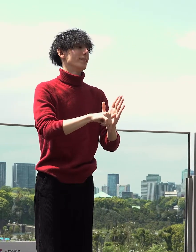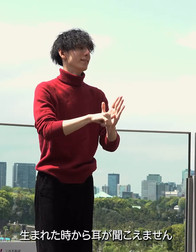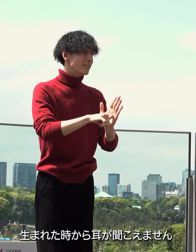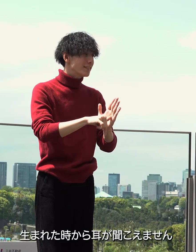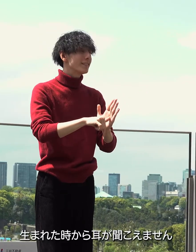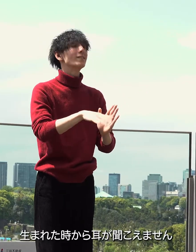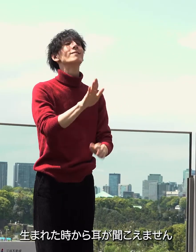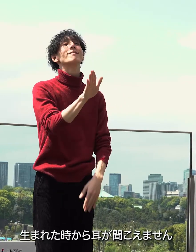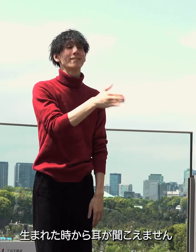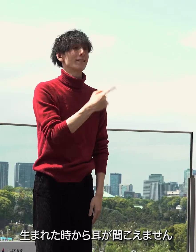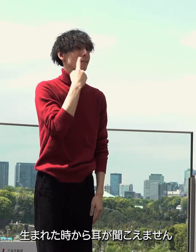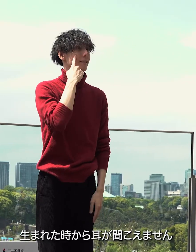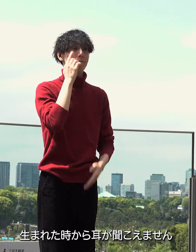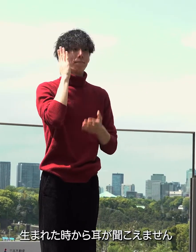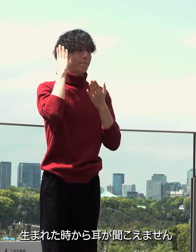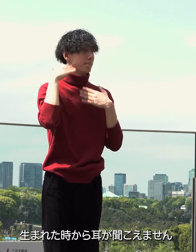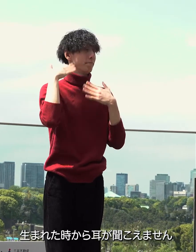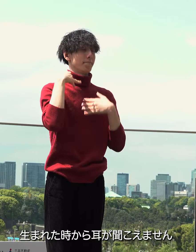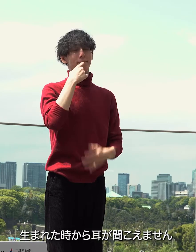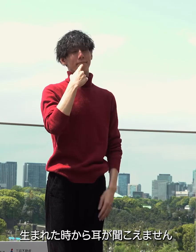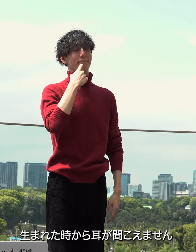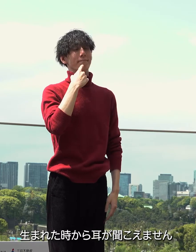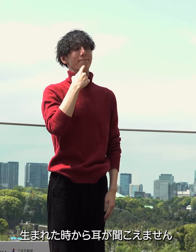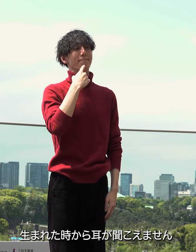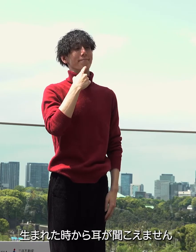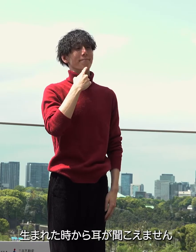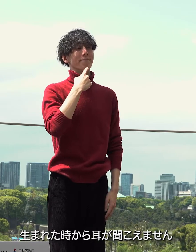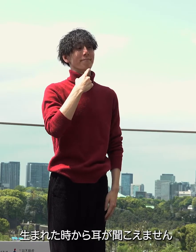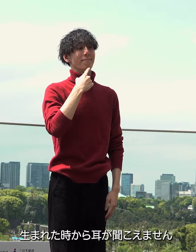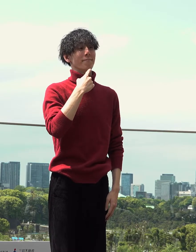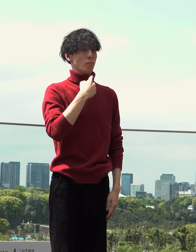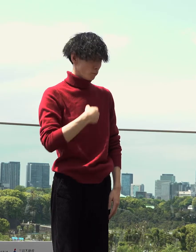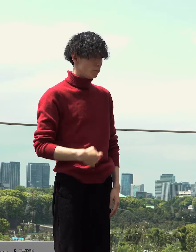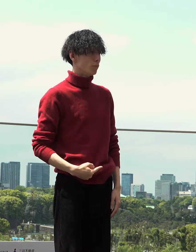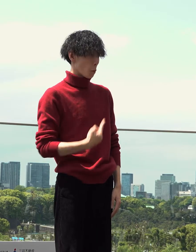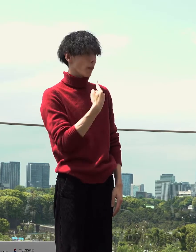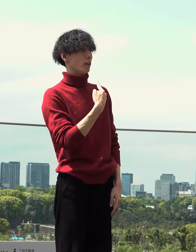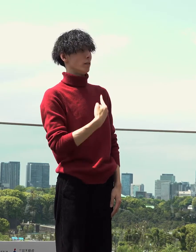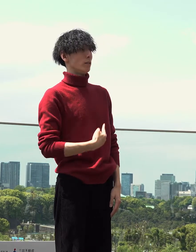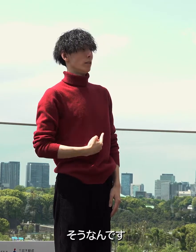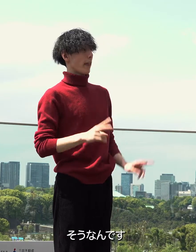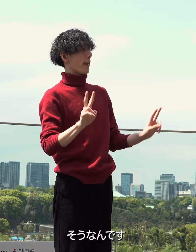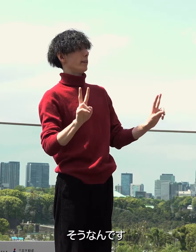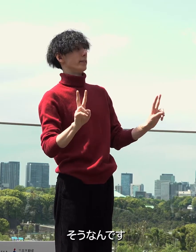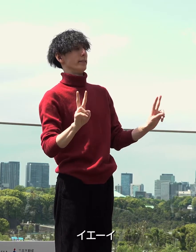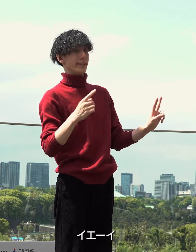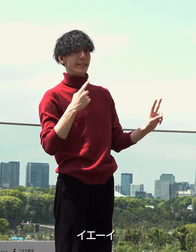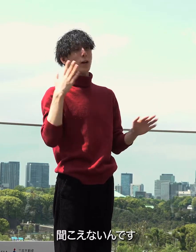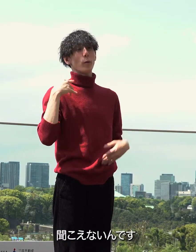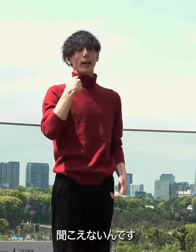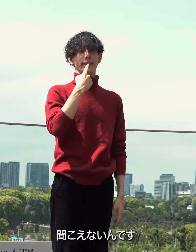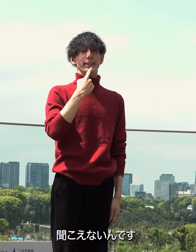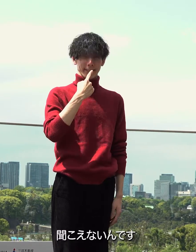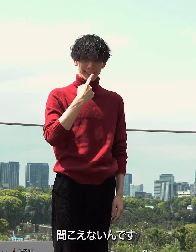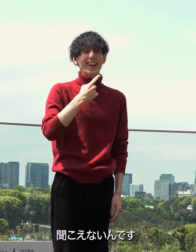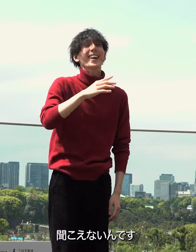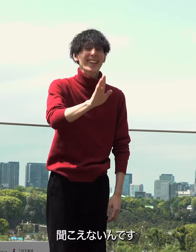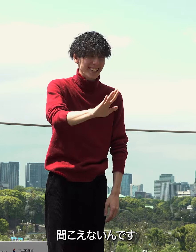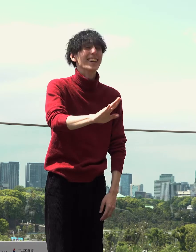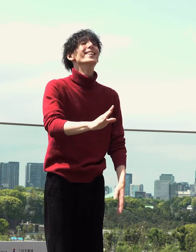生まれた時から耳が聞こえません。そうなんです、イエイ、聞こえないんです。は